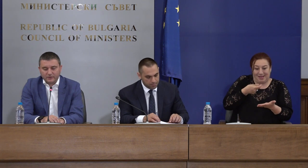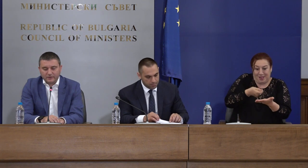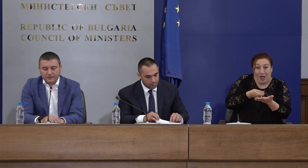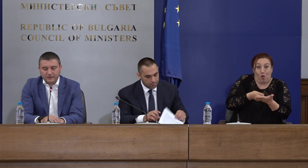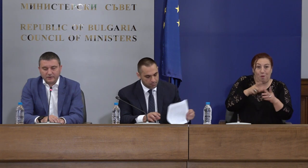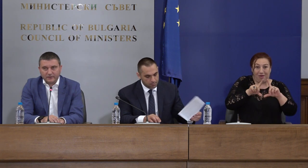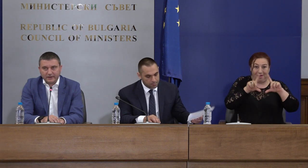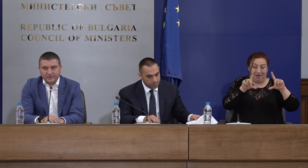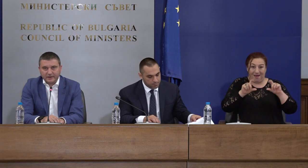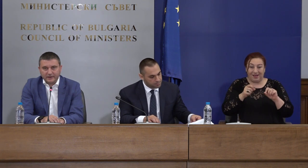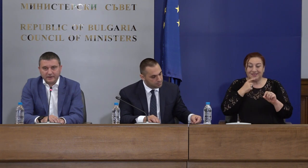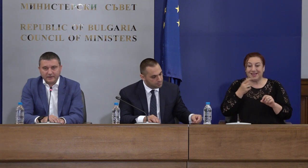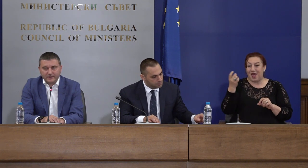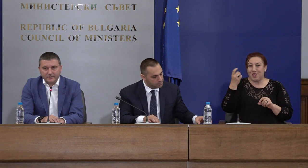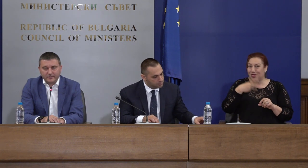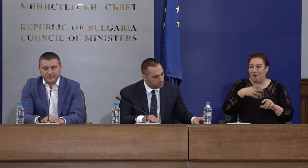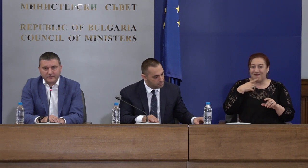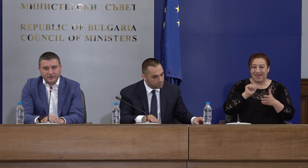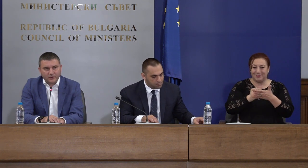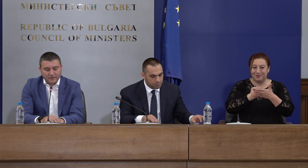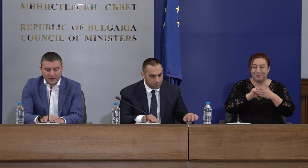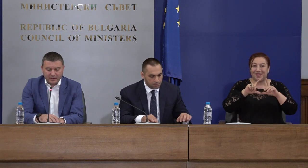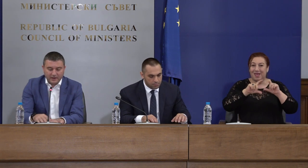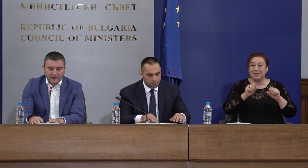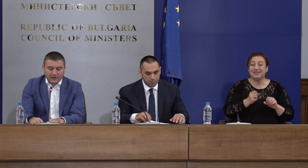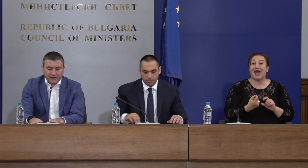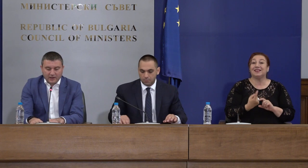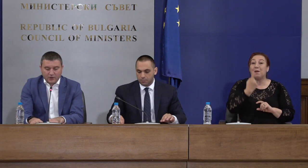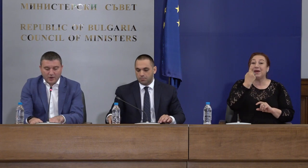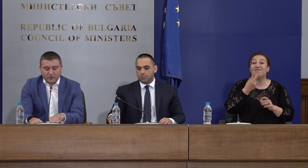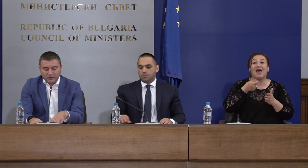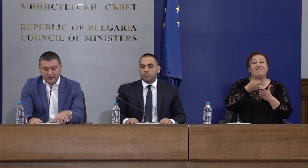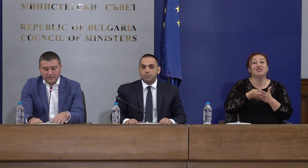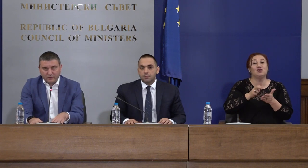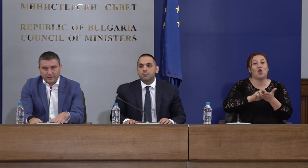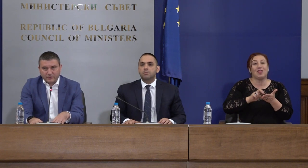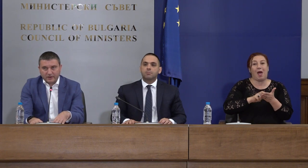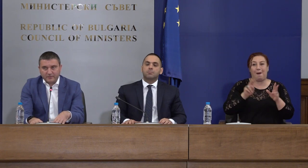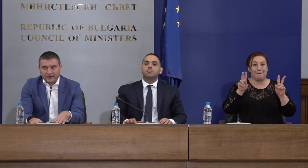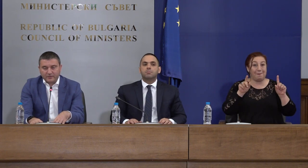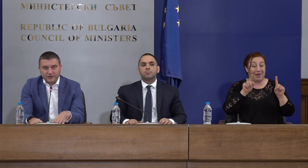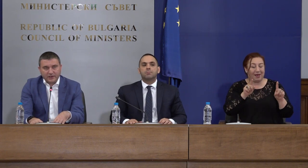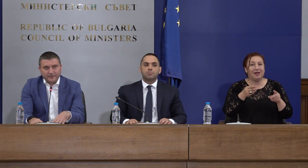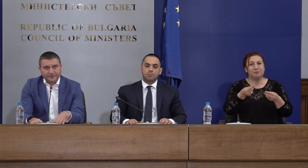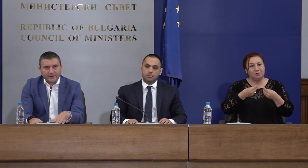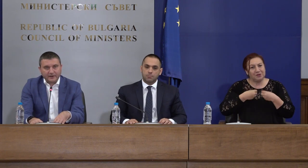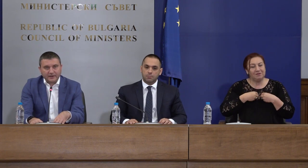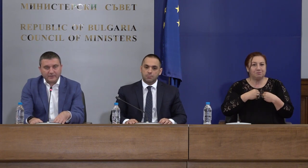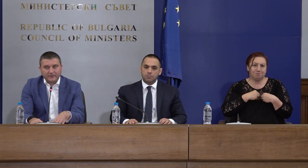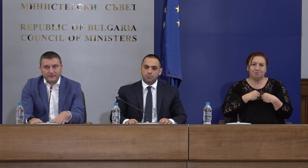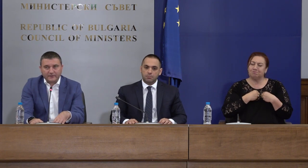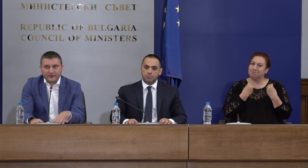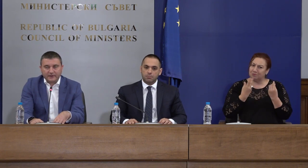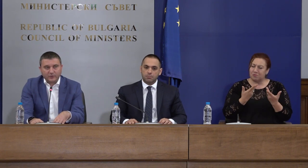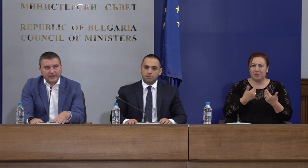акции от новата емисия на Първа инвестиционна банка, което ни дава увереност да смятаме, че не